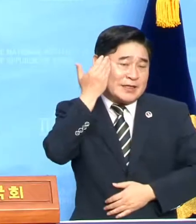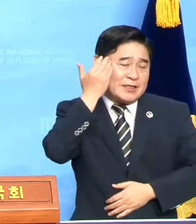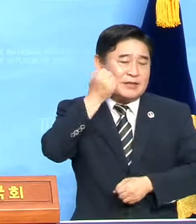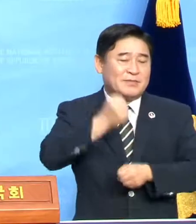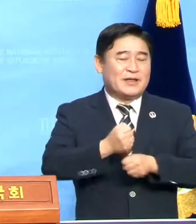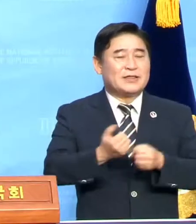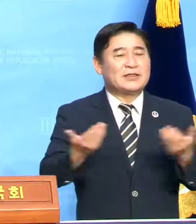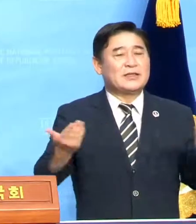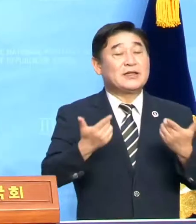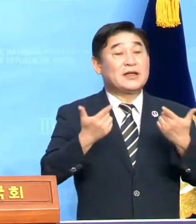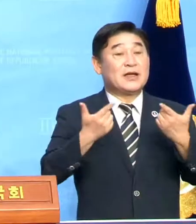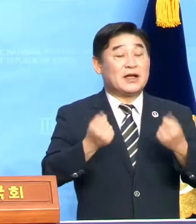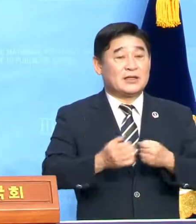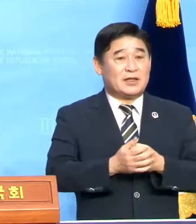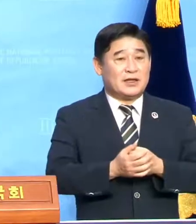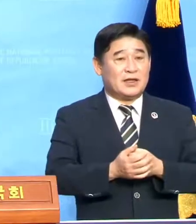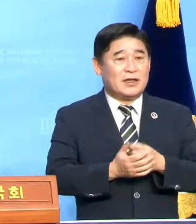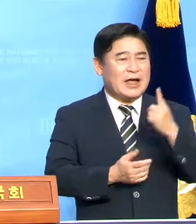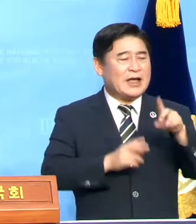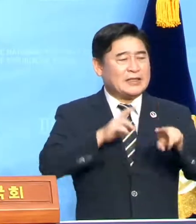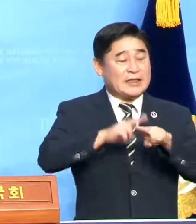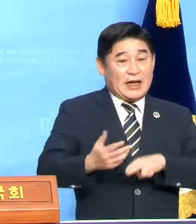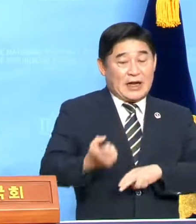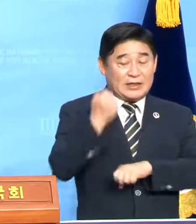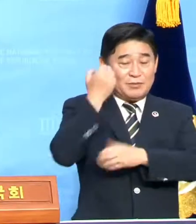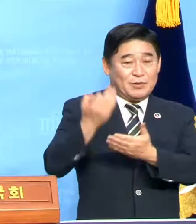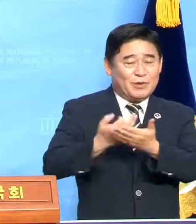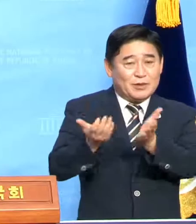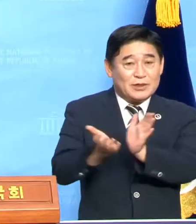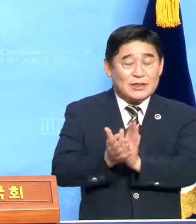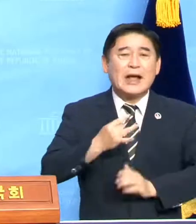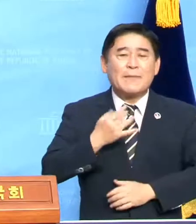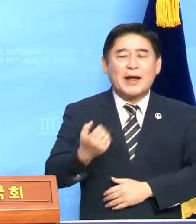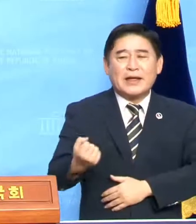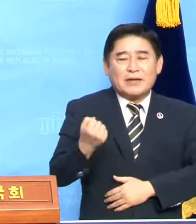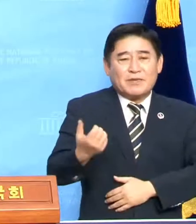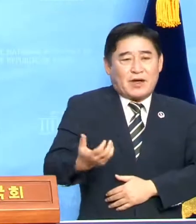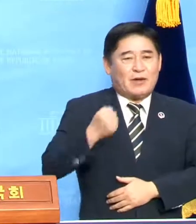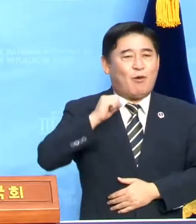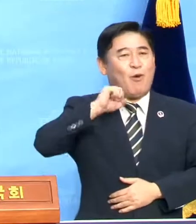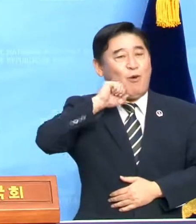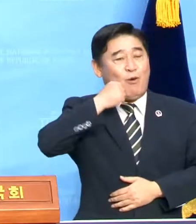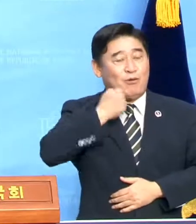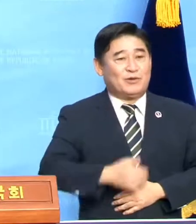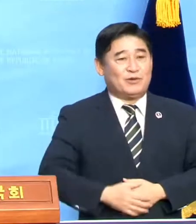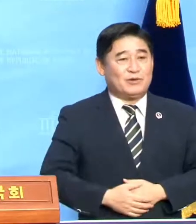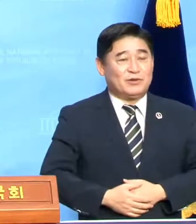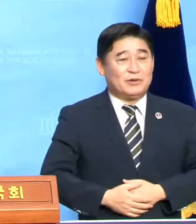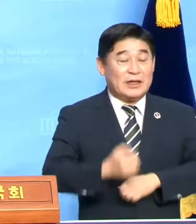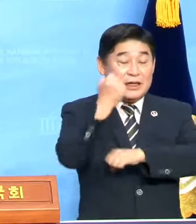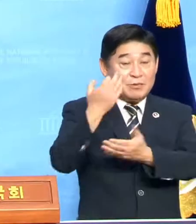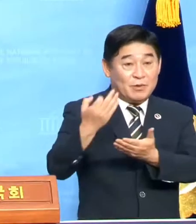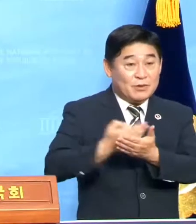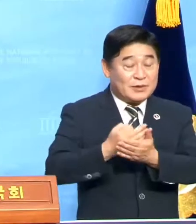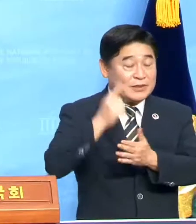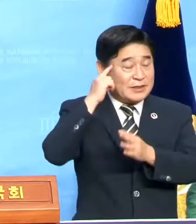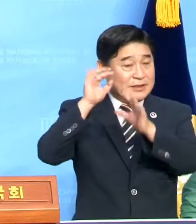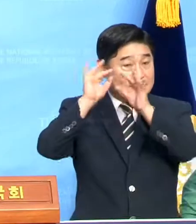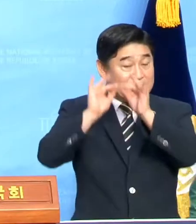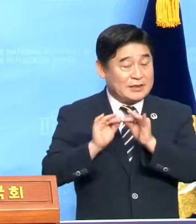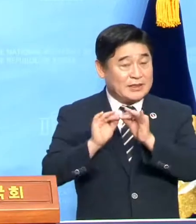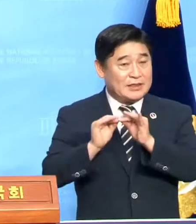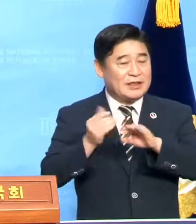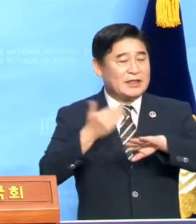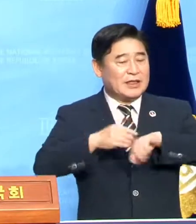일입니다 원내 1석 을 보유한 기분 소득 땅 만에 힘으로는 어렵습니다 기본소득을 지지 않은